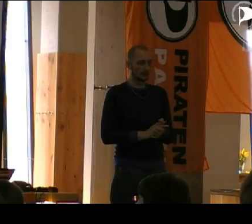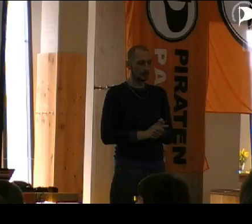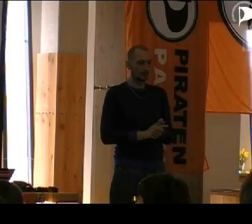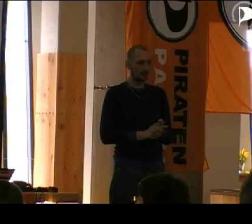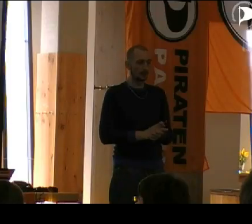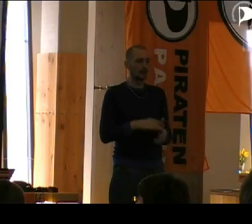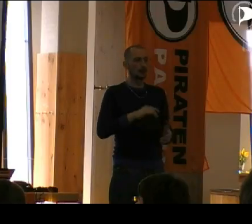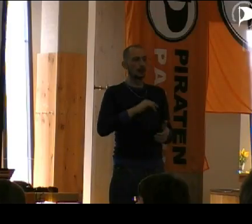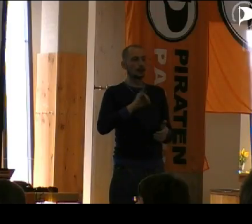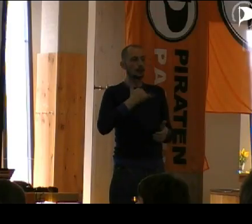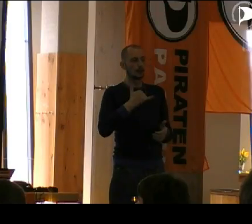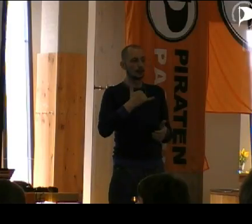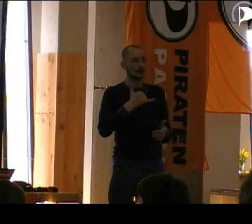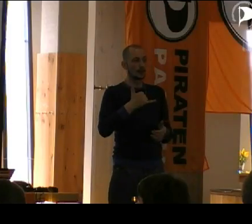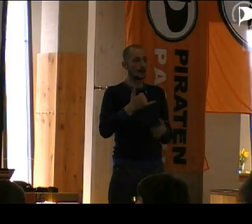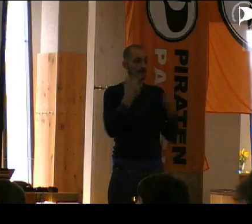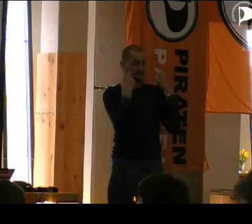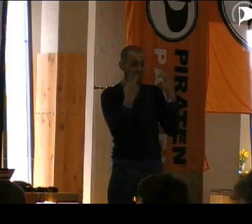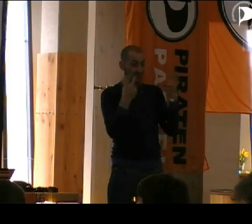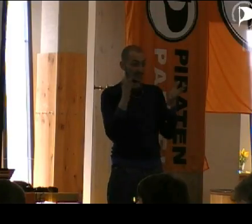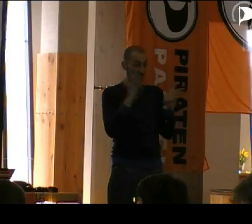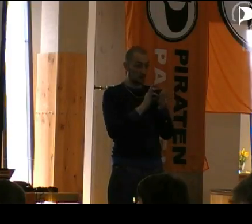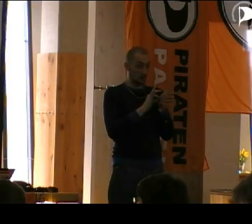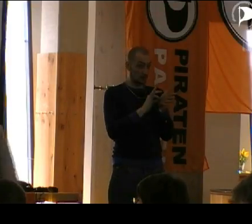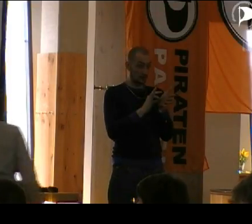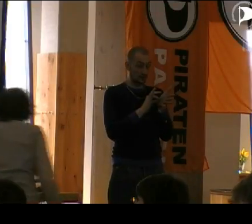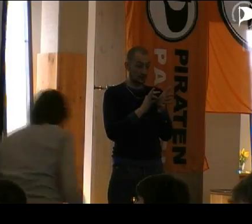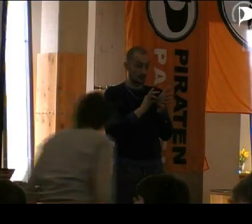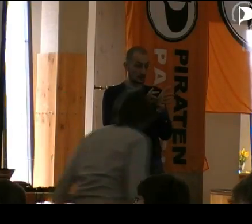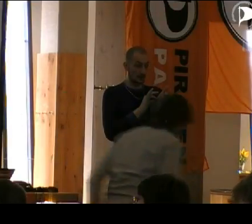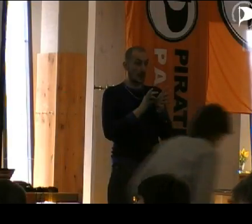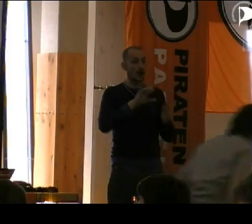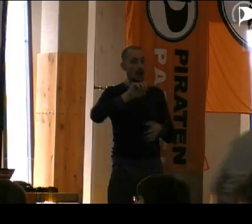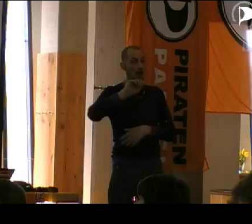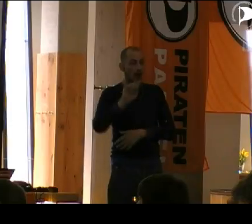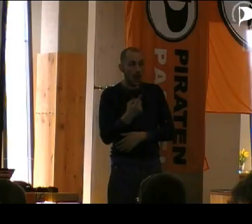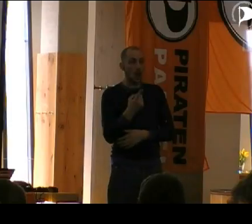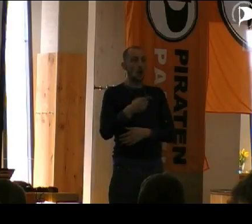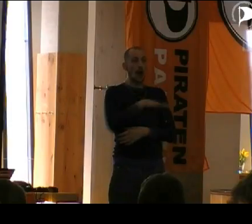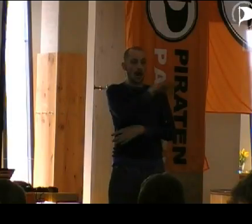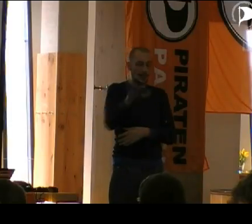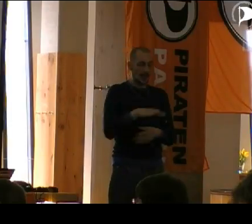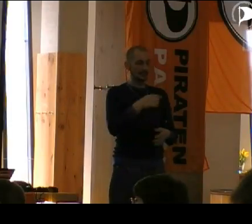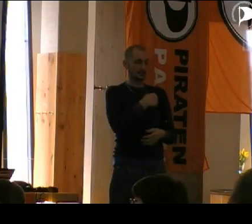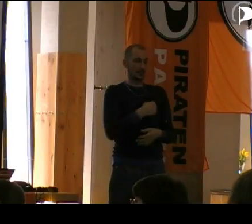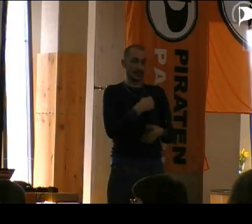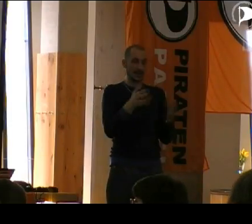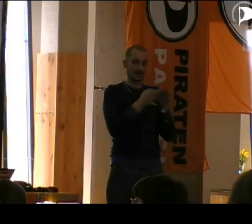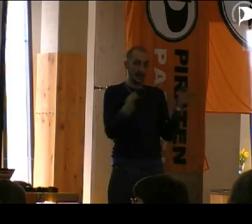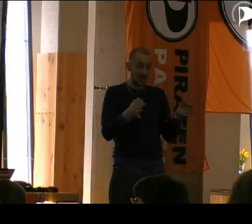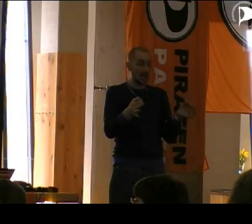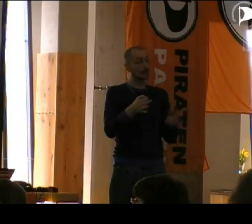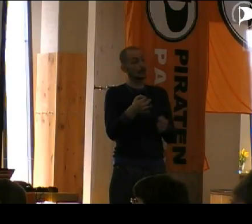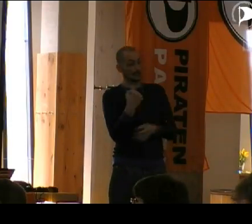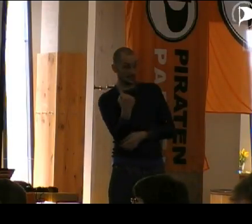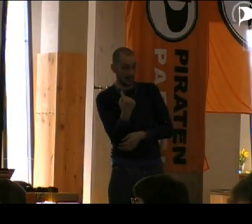passt vielleicht auch ganz wichtig noch kommt ist das ist auch jetzt gerade der landesparteitag als solches selbst habe